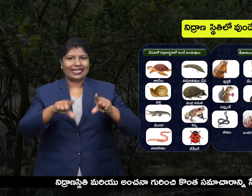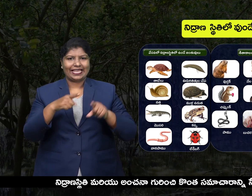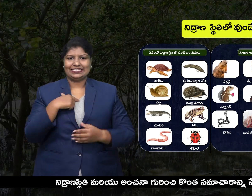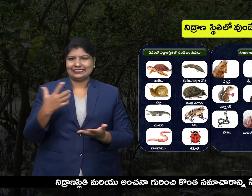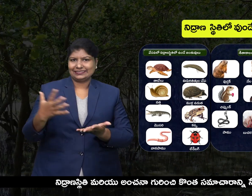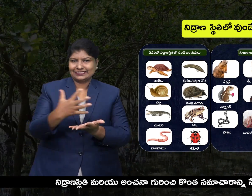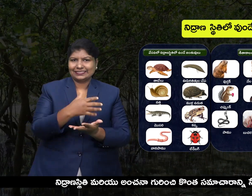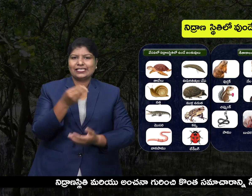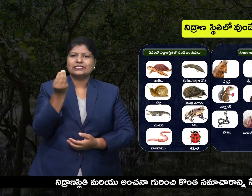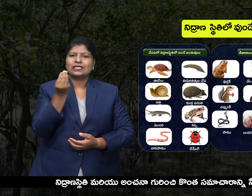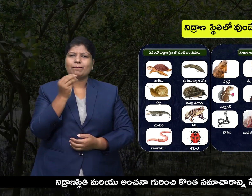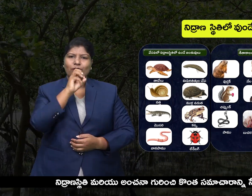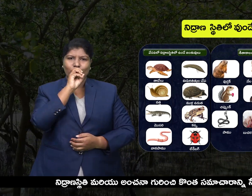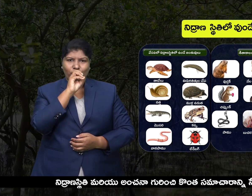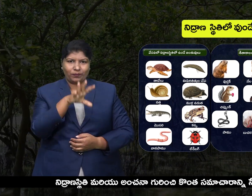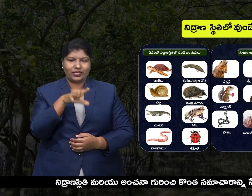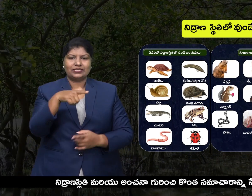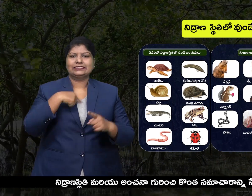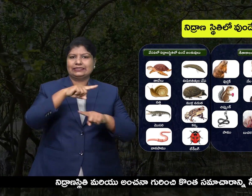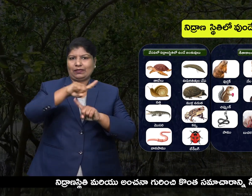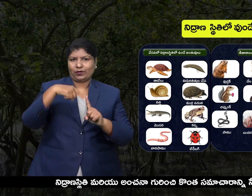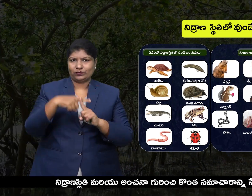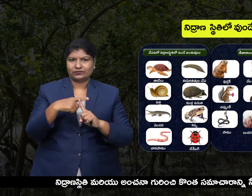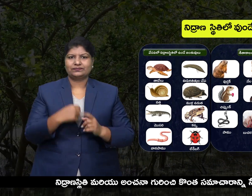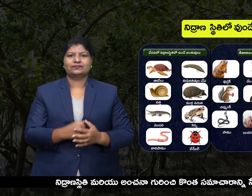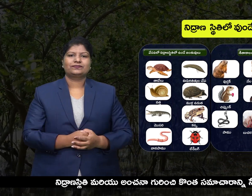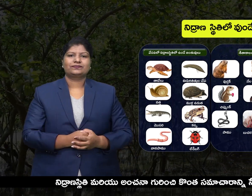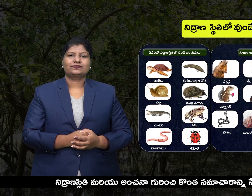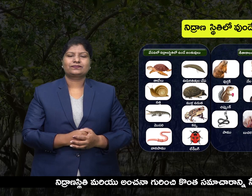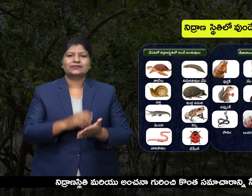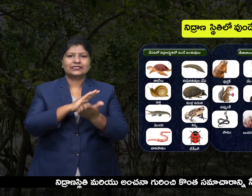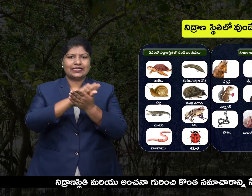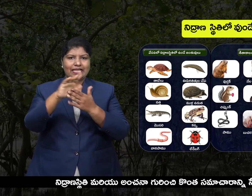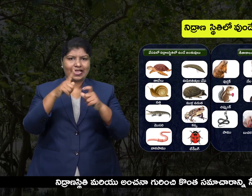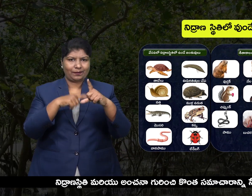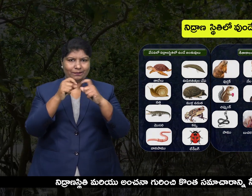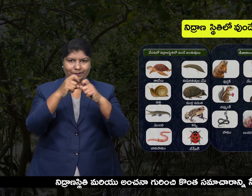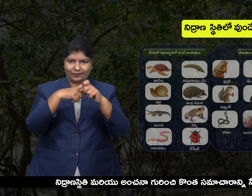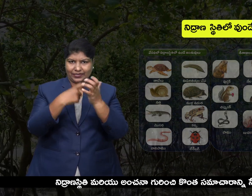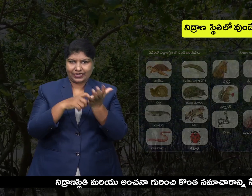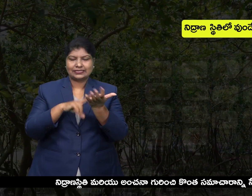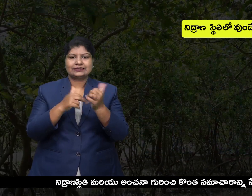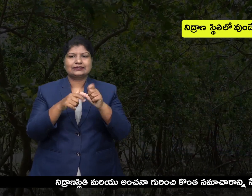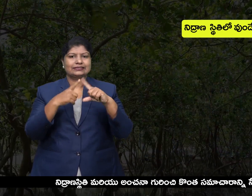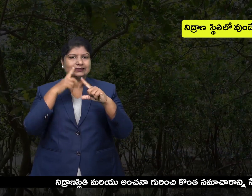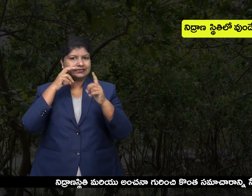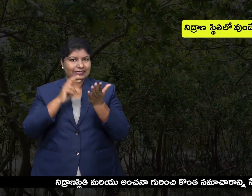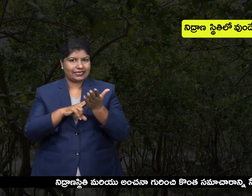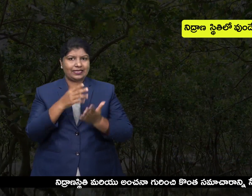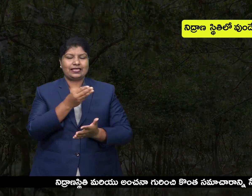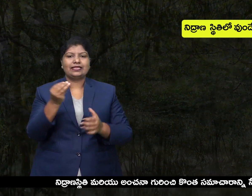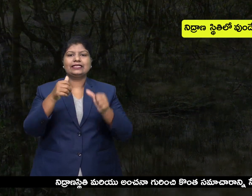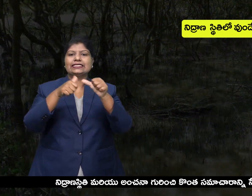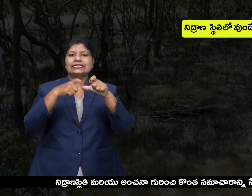నిద్రాణ స్థితి మరియు అంచనా గురించి కొంత సమాచారాన్ని సేకరిద్దాం.